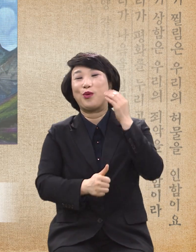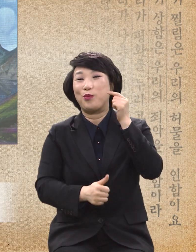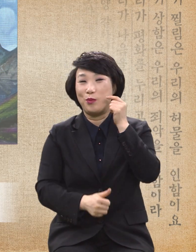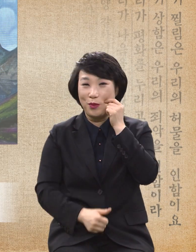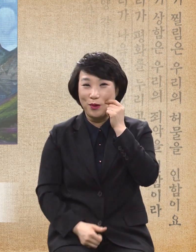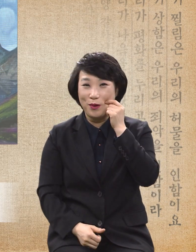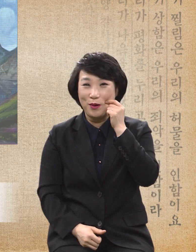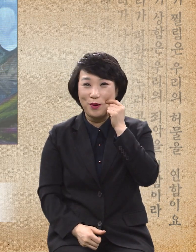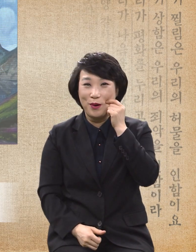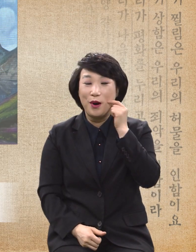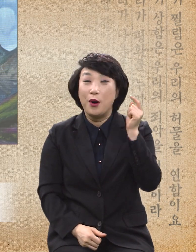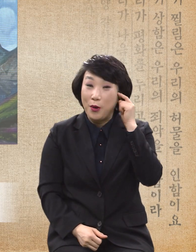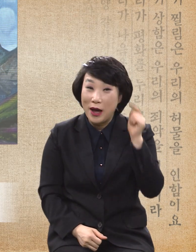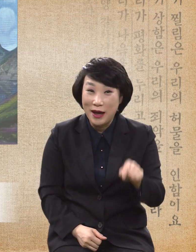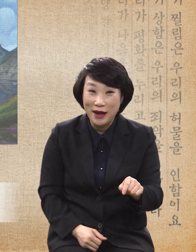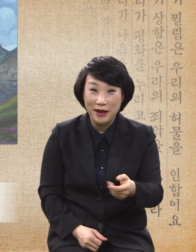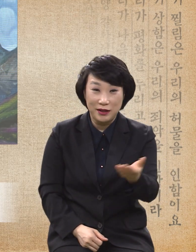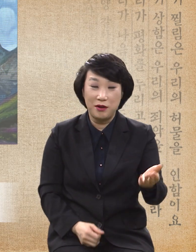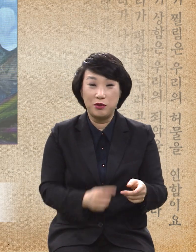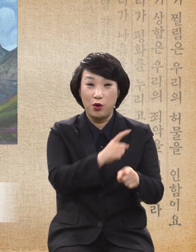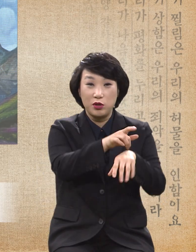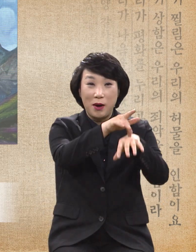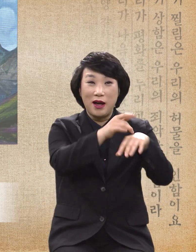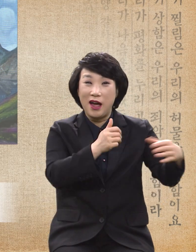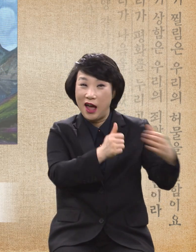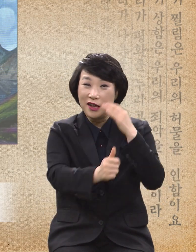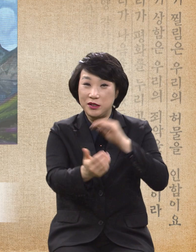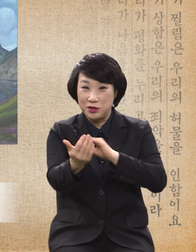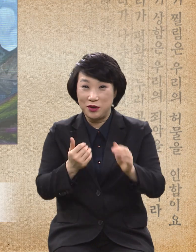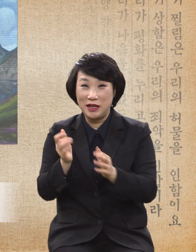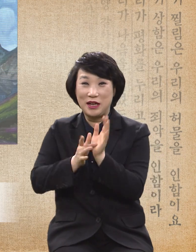없지. 왜? 그놈이 해치기